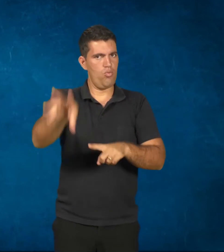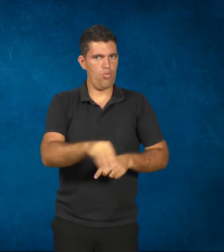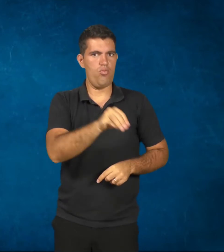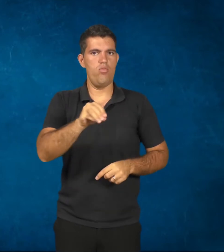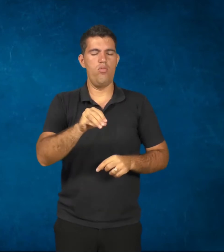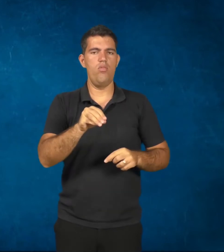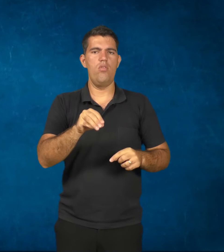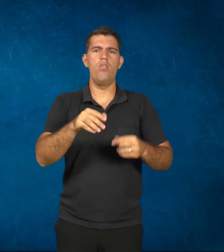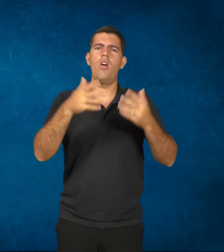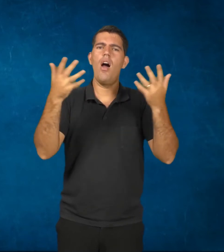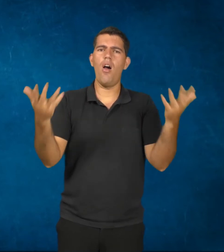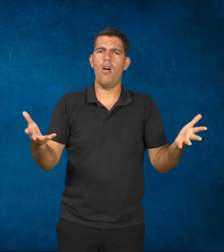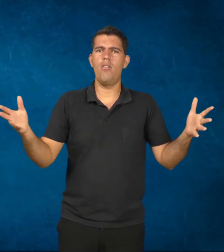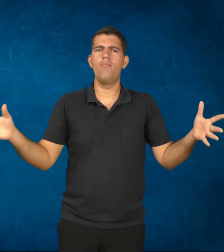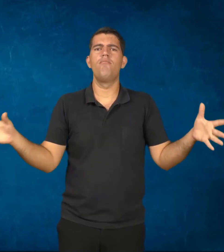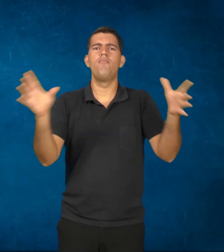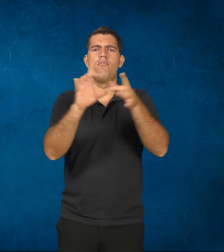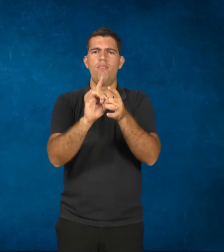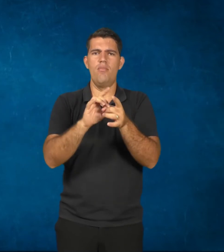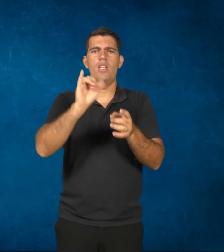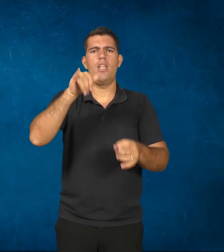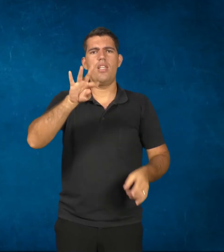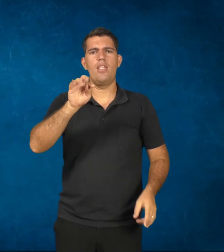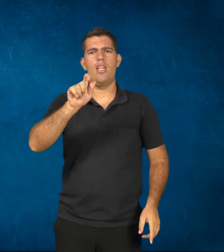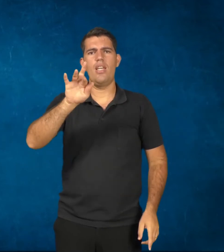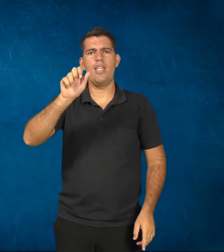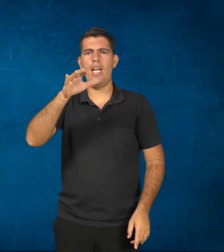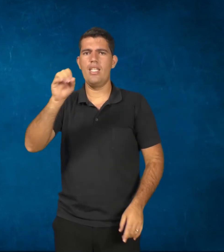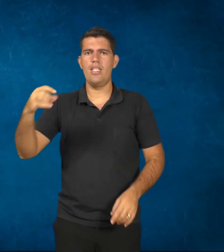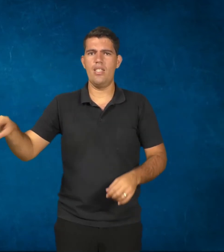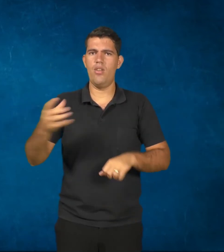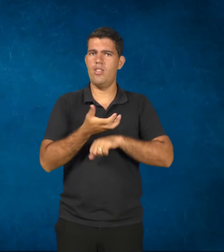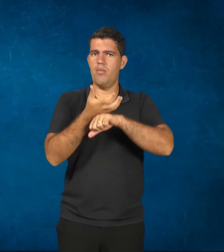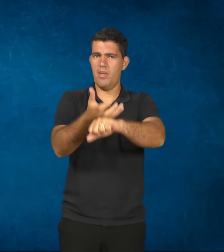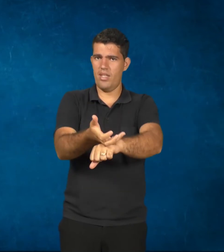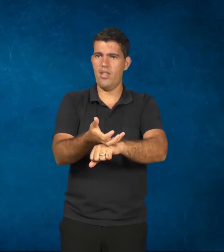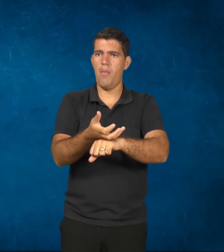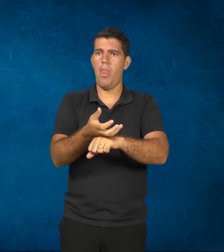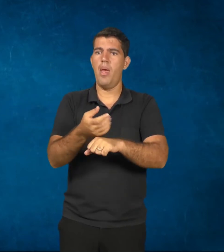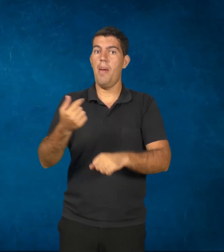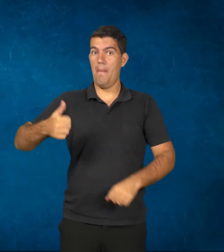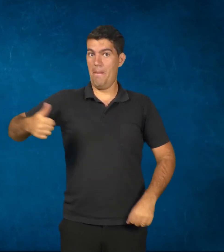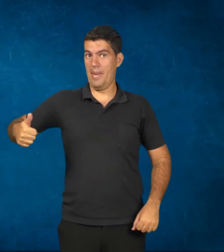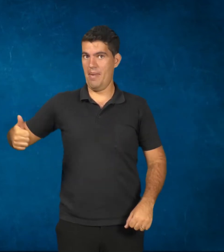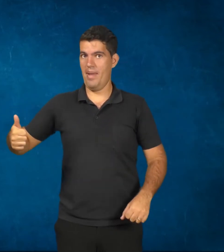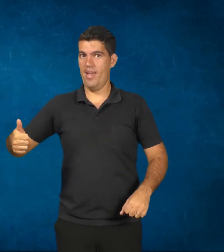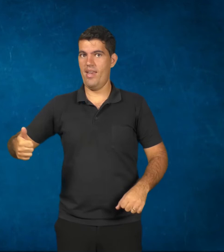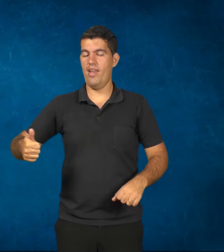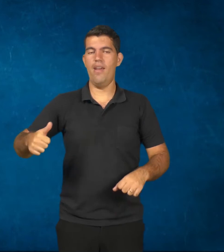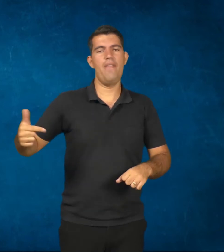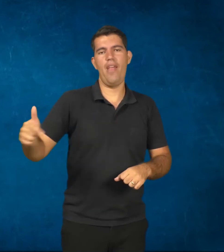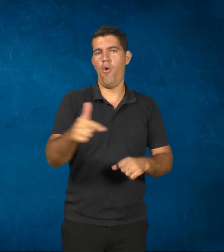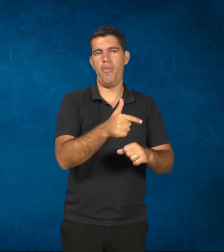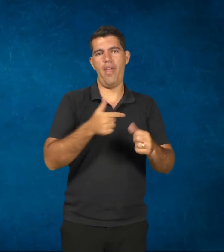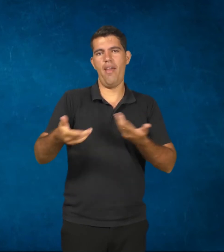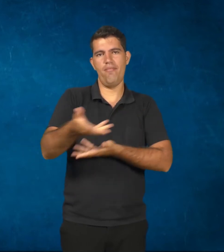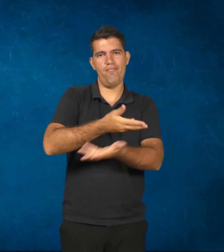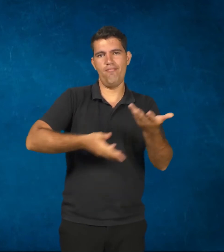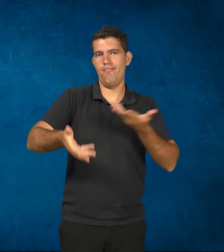à integração entre as disciplinas, podemos concluir que na abordagem multidisciplinar não há interação entre